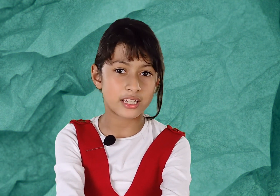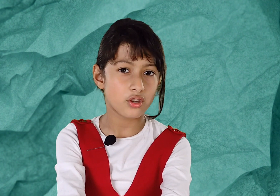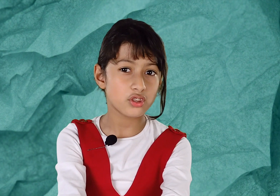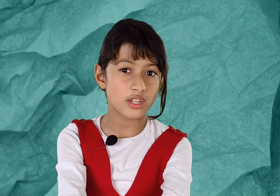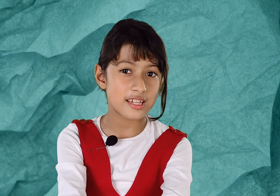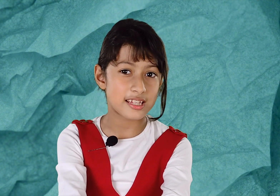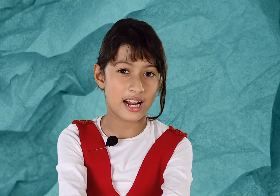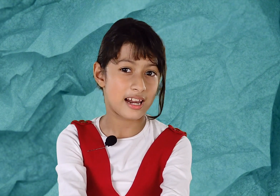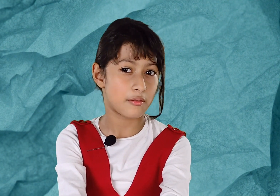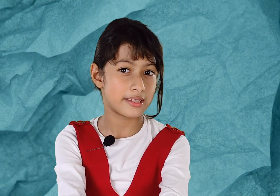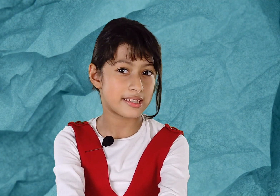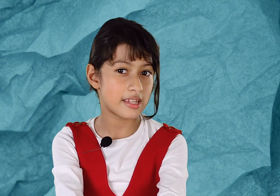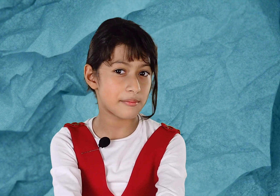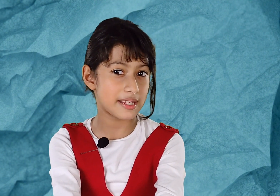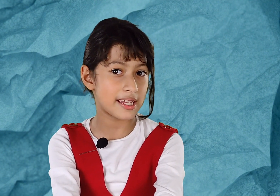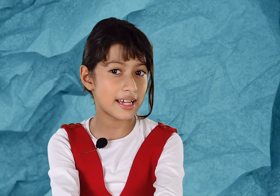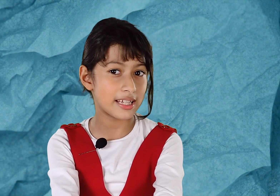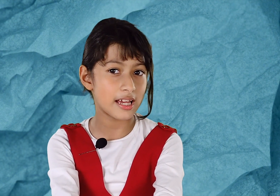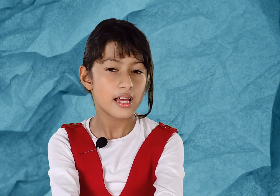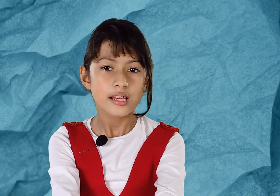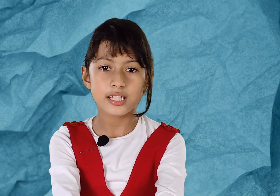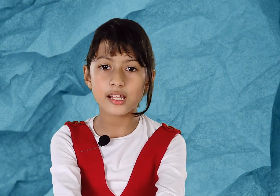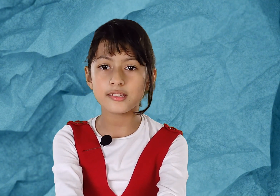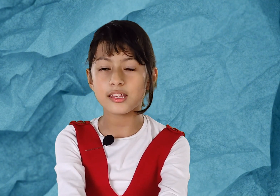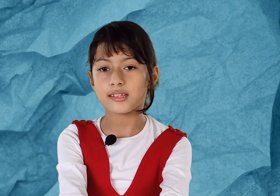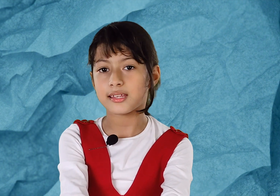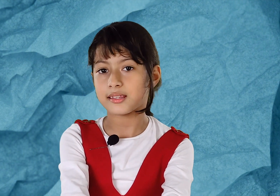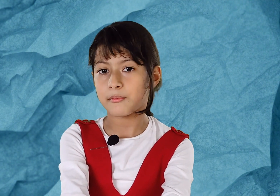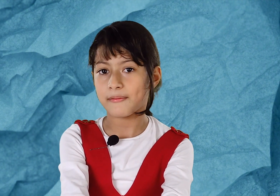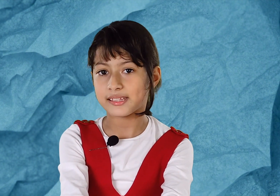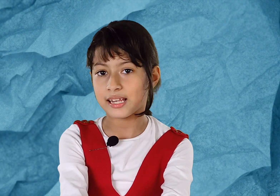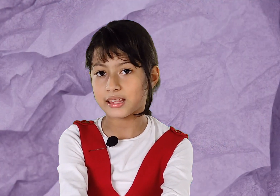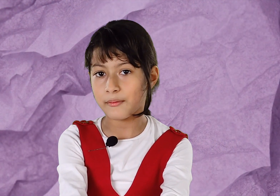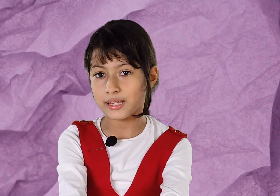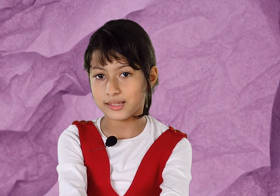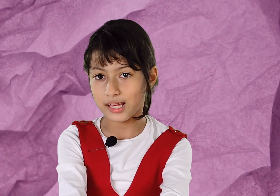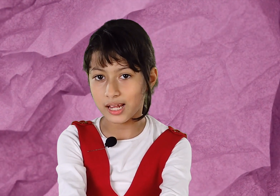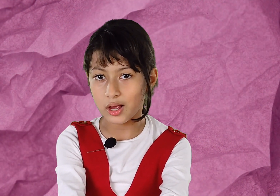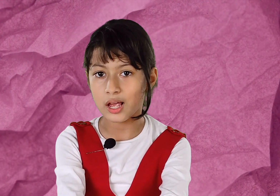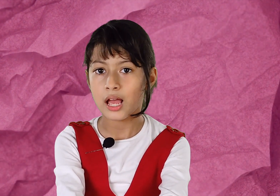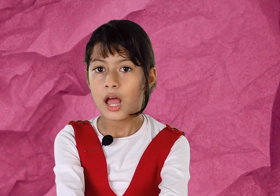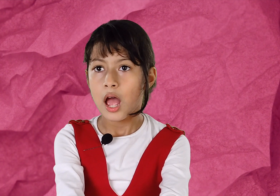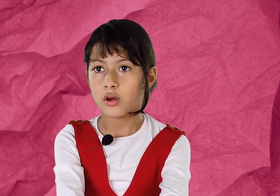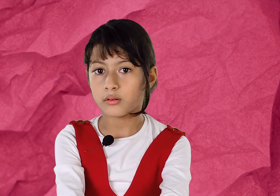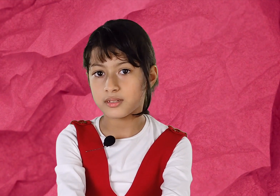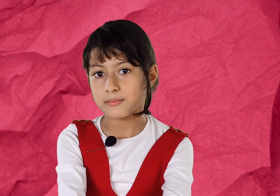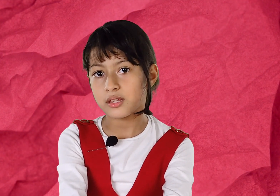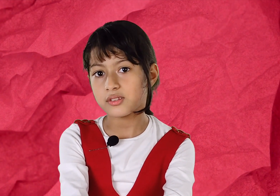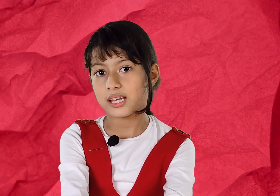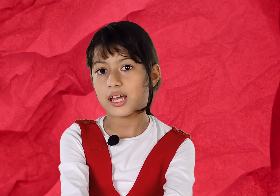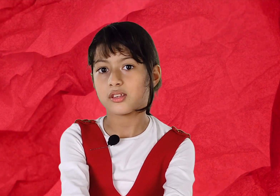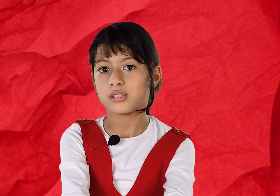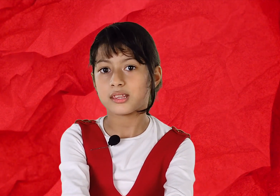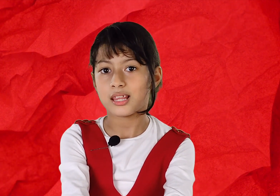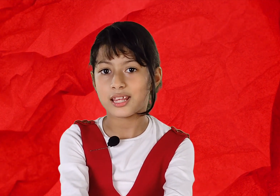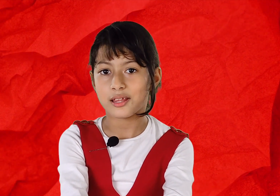no todas eran lengua de señas mexicana, sí eran señas que se me facilitaban hacer con mis manos y que ellos entendían.